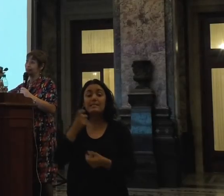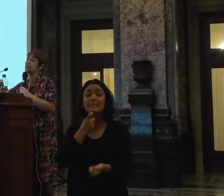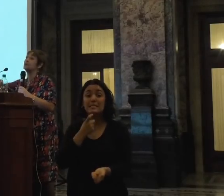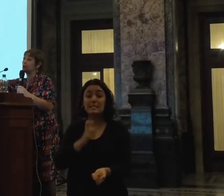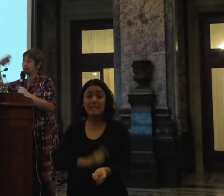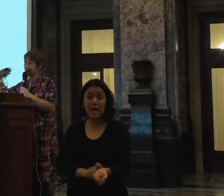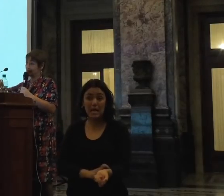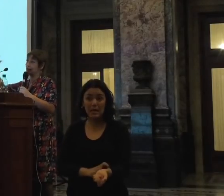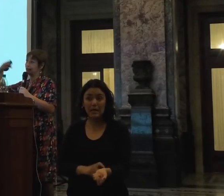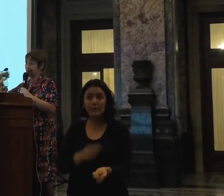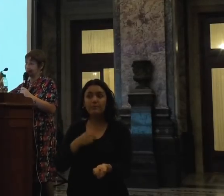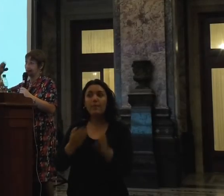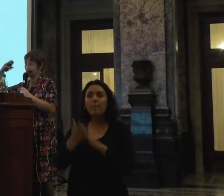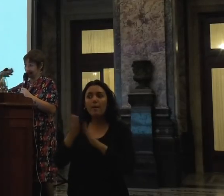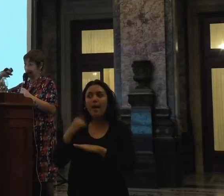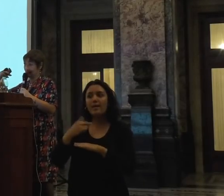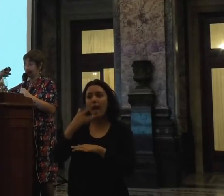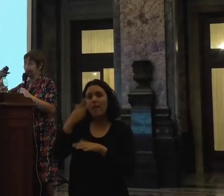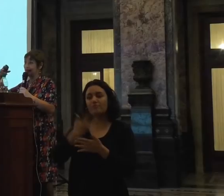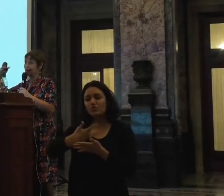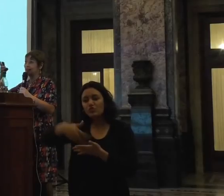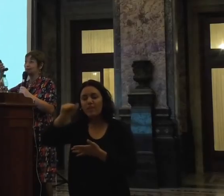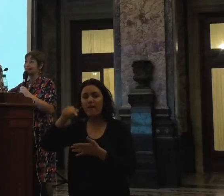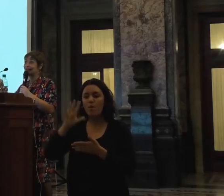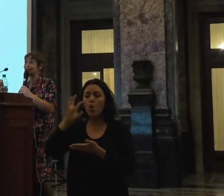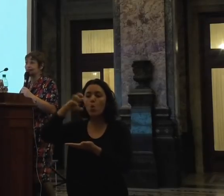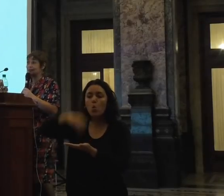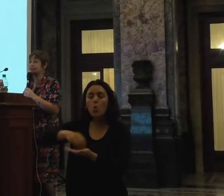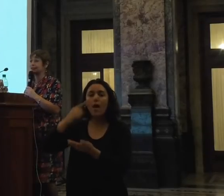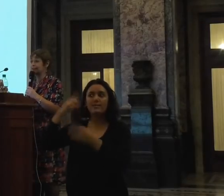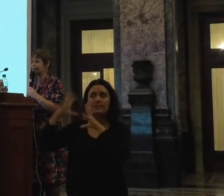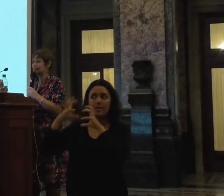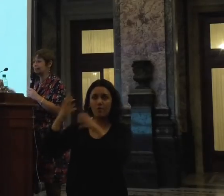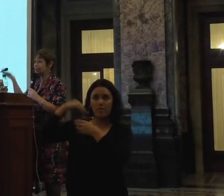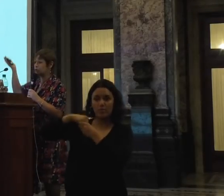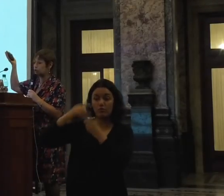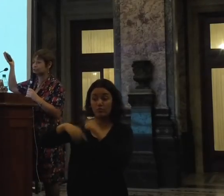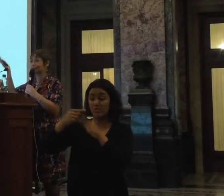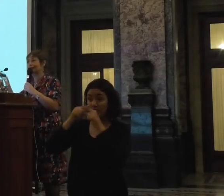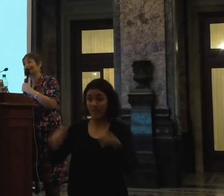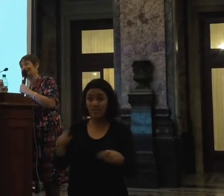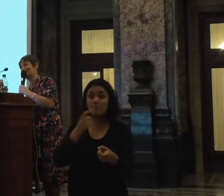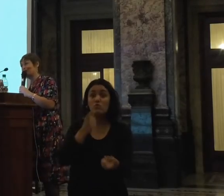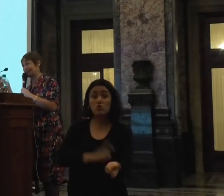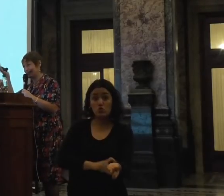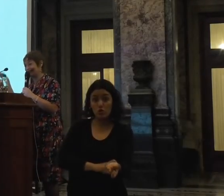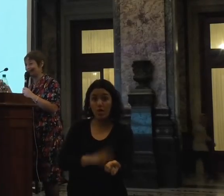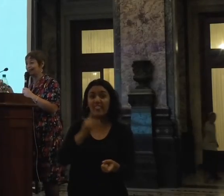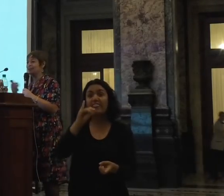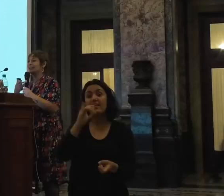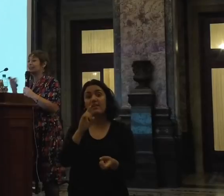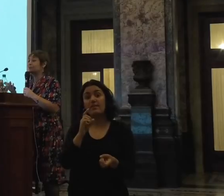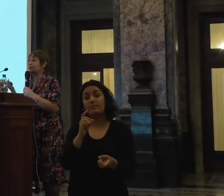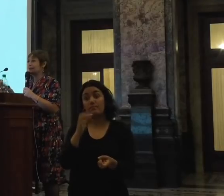ahí y va a oxigenar esa área. Entonces, es la diferencia entre la sangre oxi y